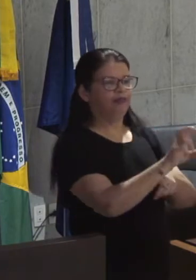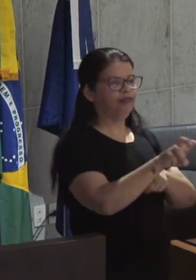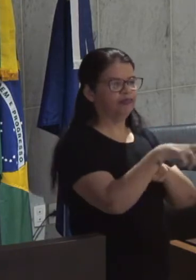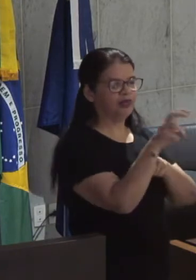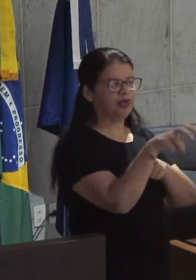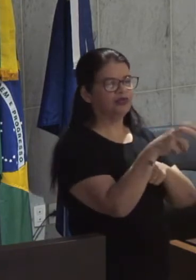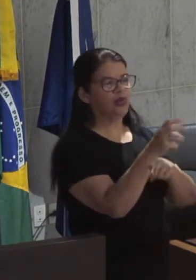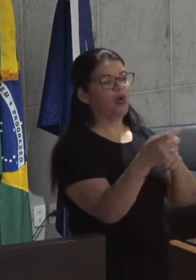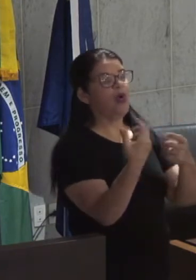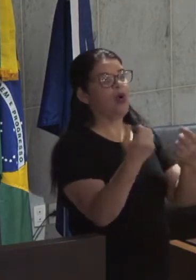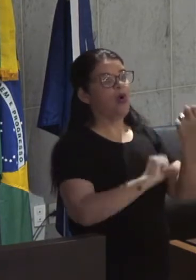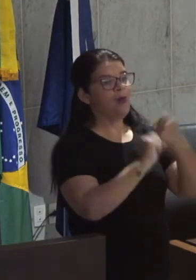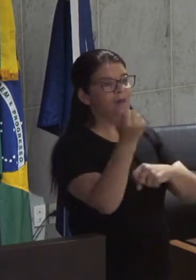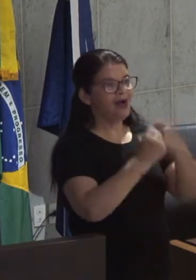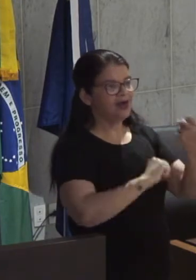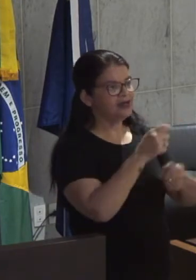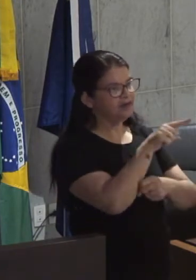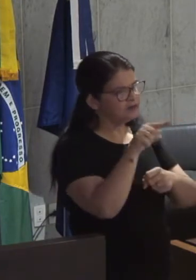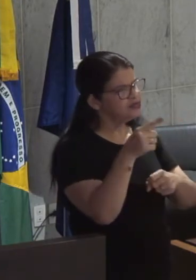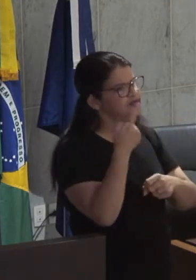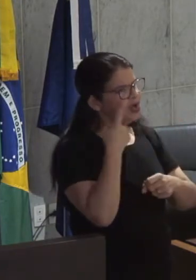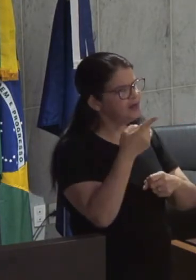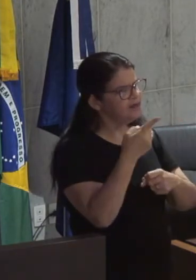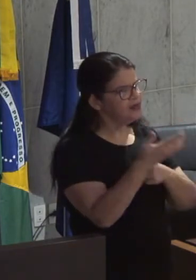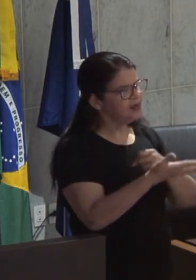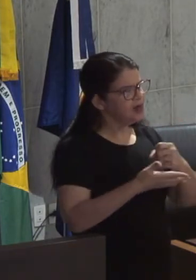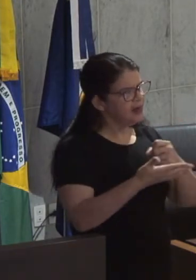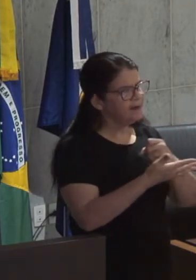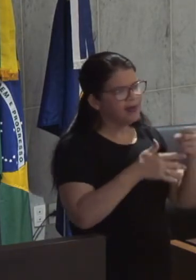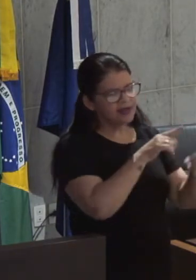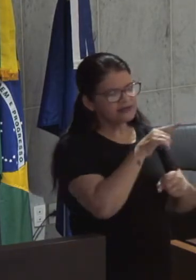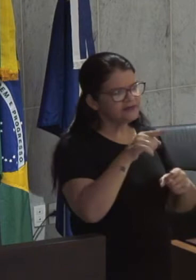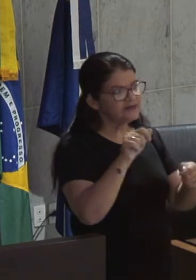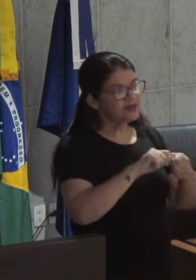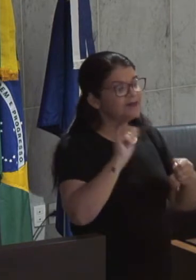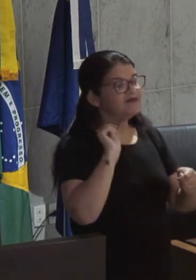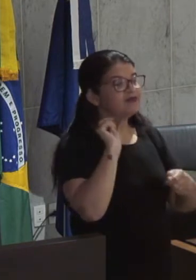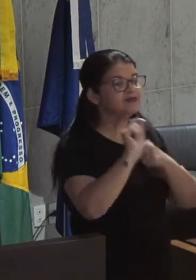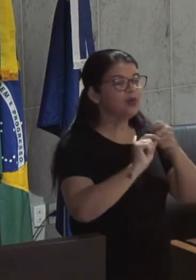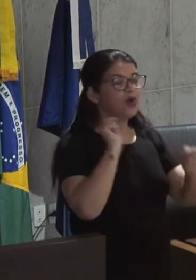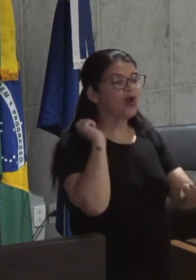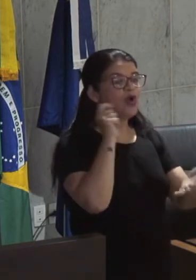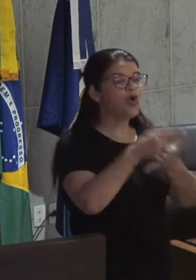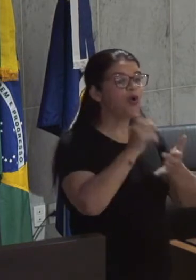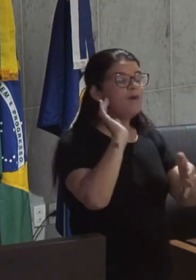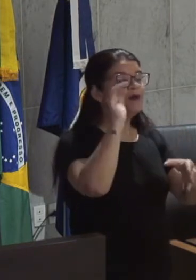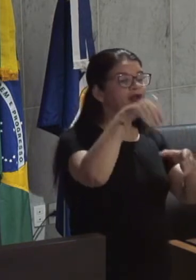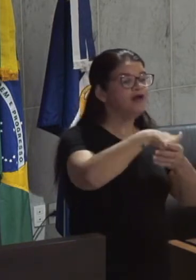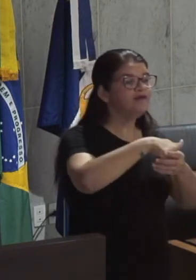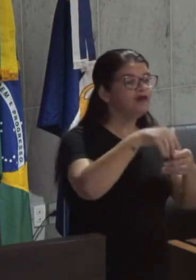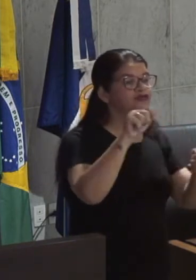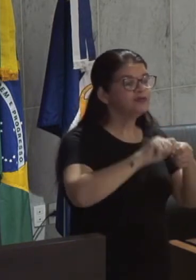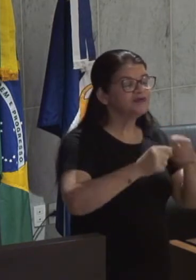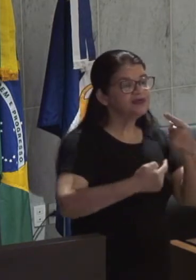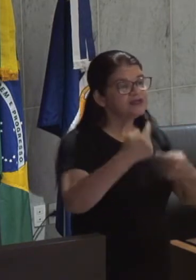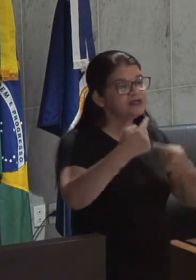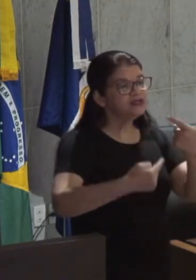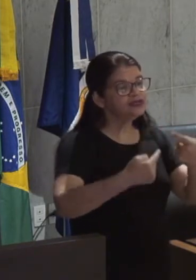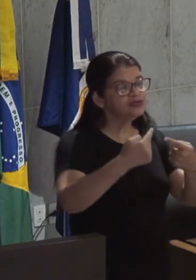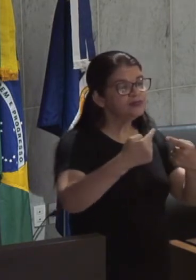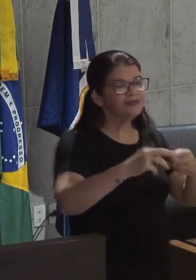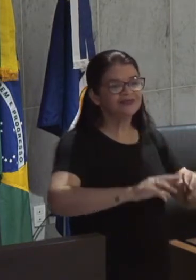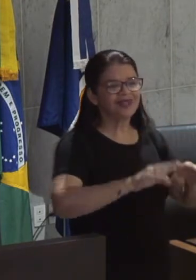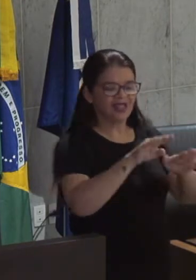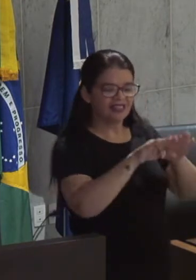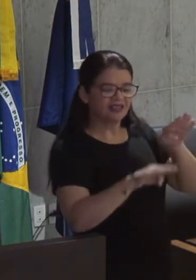de coisas, estão chegando na base e vocês estão vendo. Para fazer, comprar voto. Para fazer a disputa política desigual